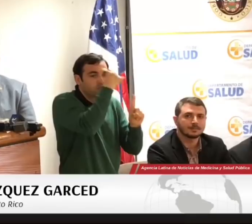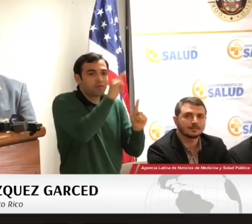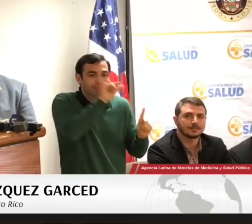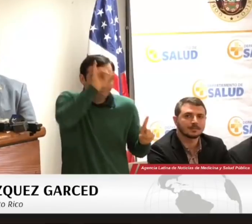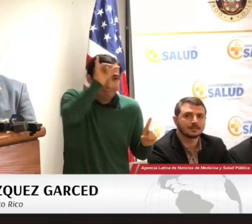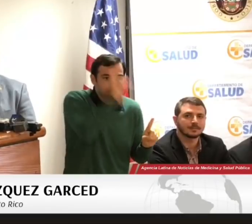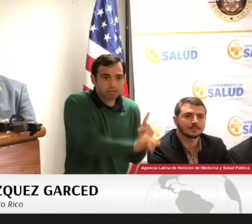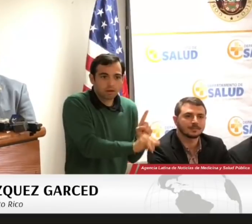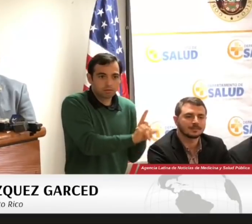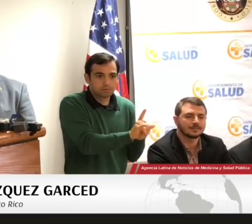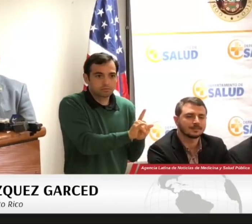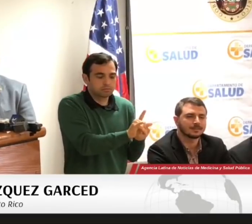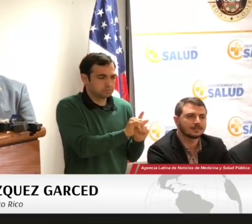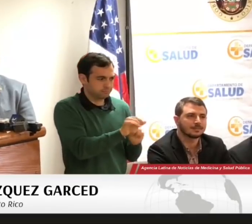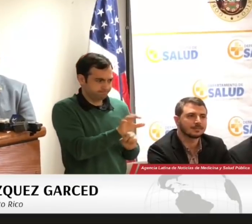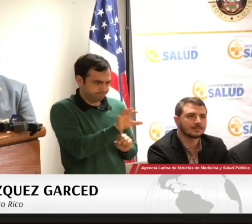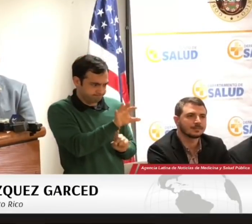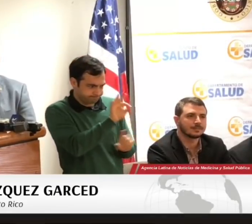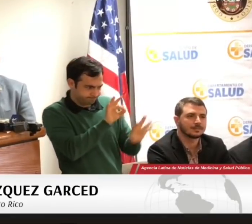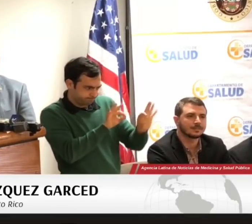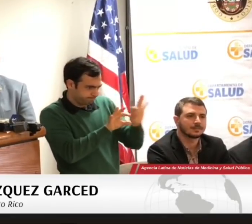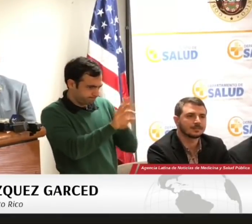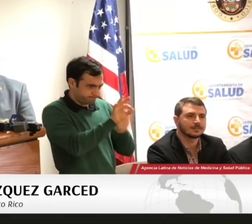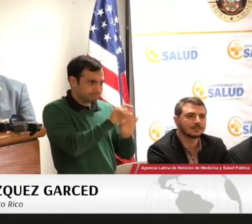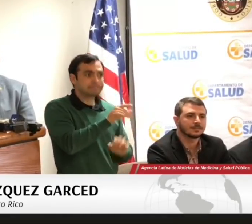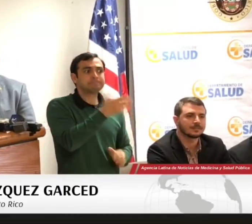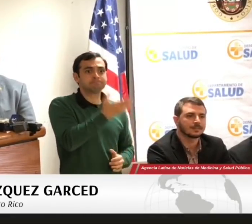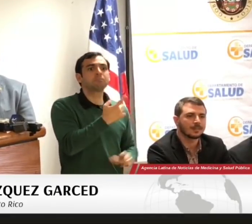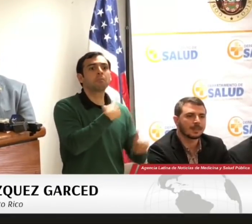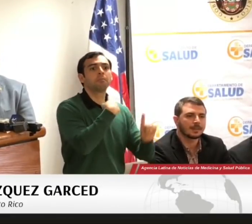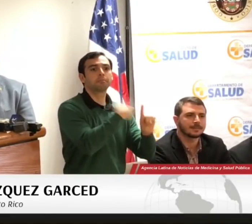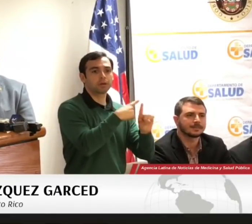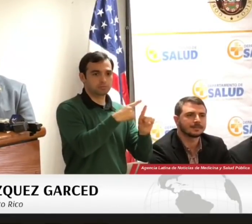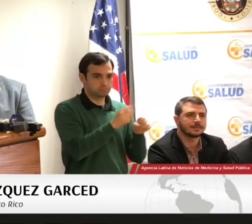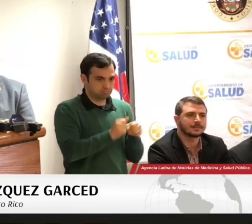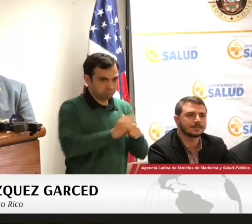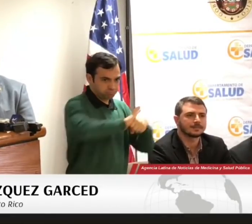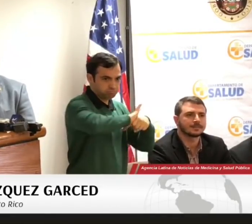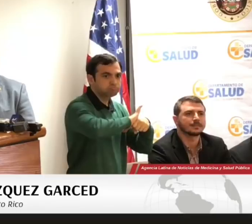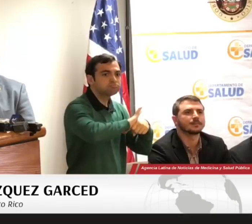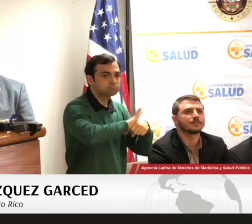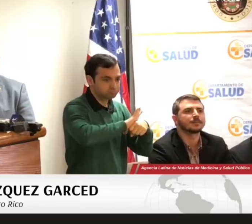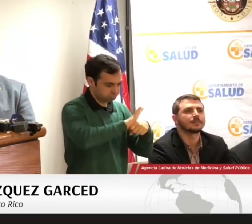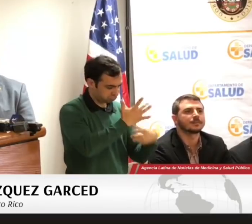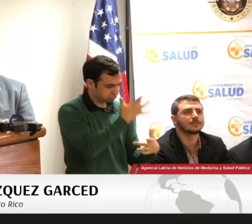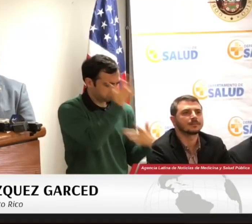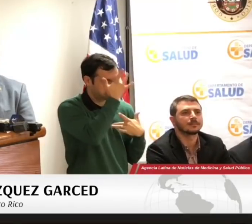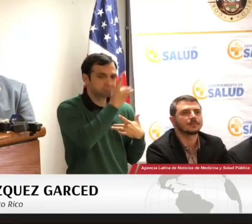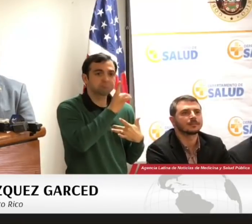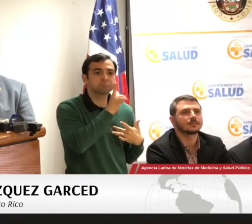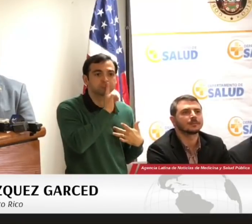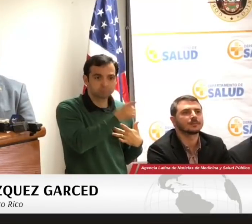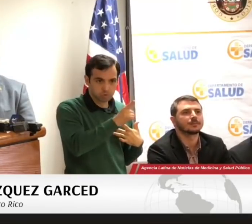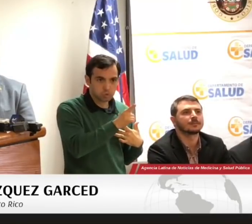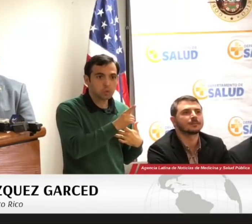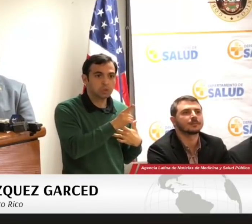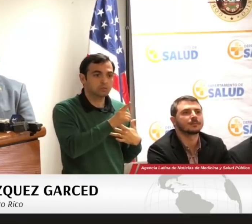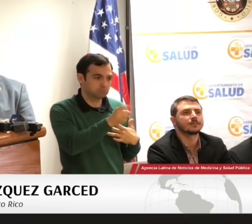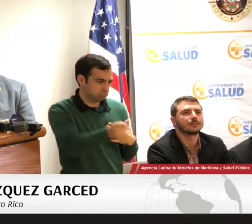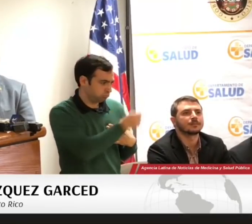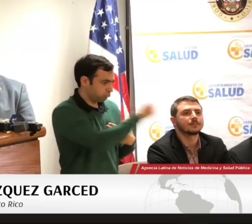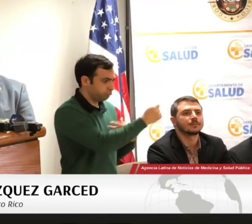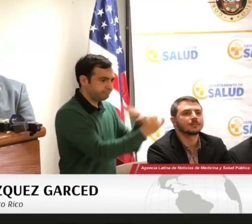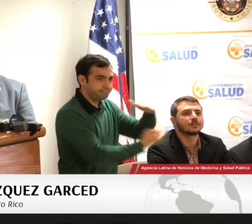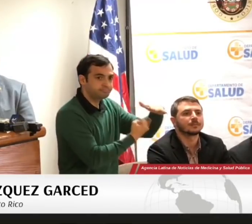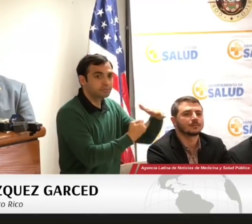estos pacientes que sean identificados con un positivo de COVID-19 para que no puedan haber ningún tipo de